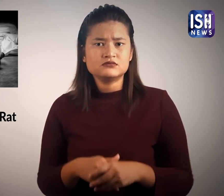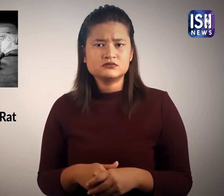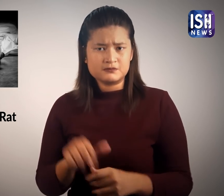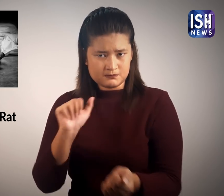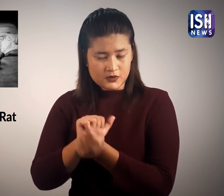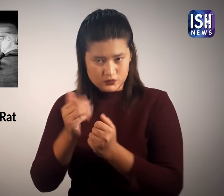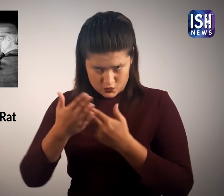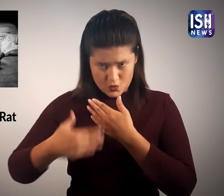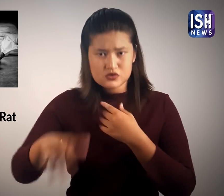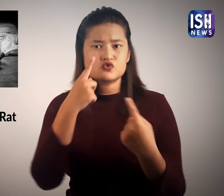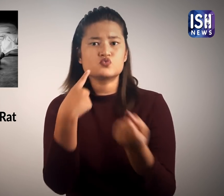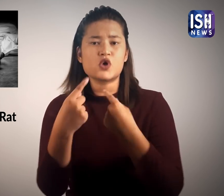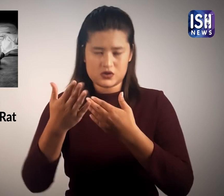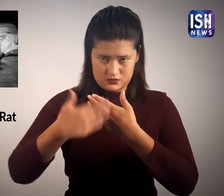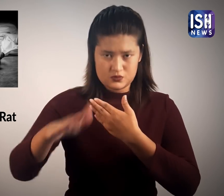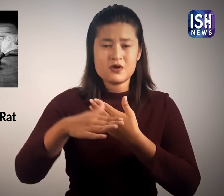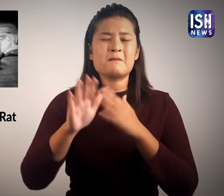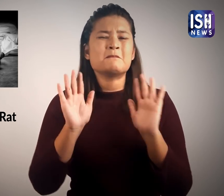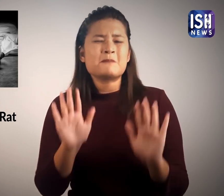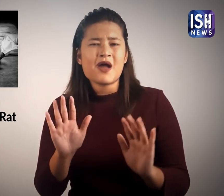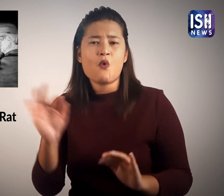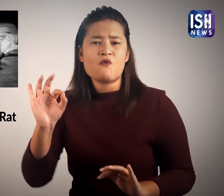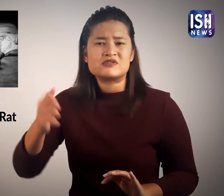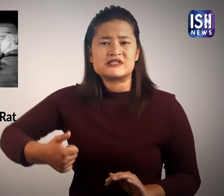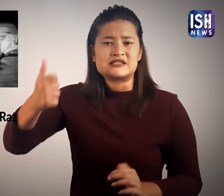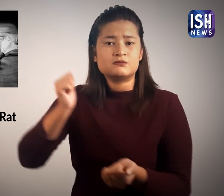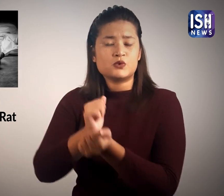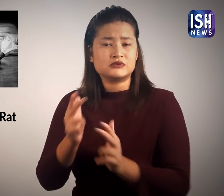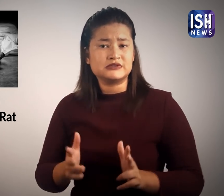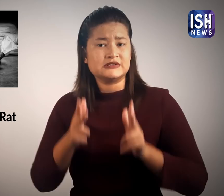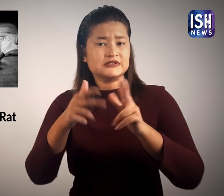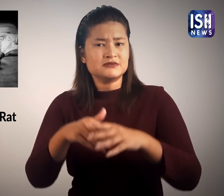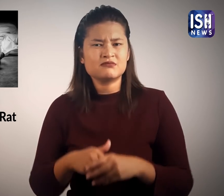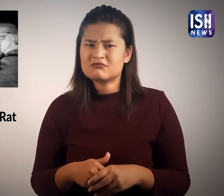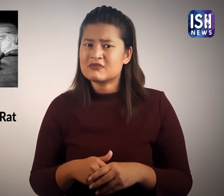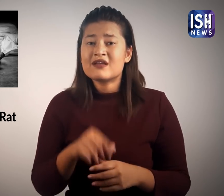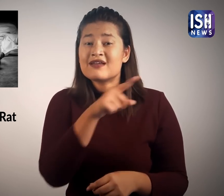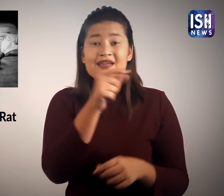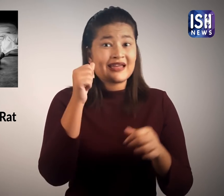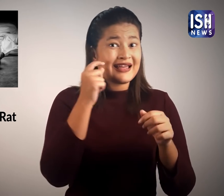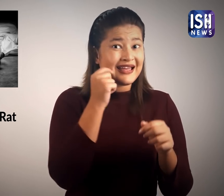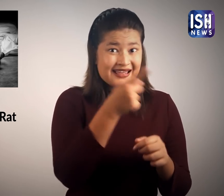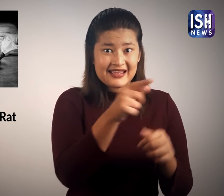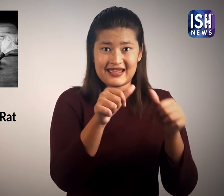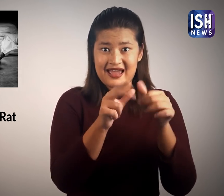पुलिस मामले की जाच कर रही है हालाकि अधिकारियों के मताबिक अंसारी फरार है